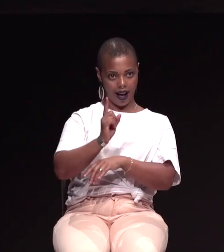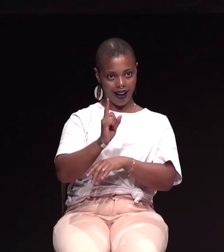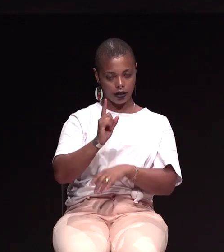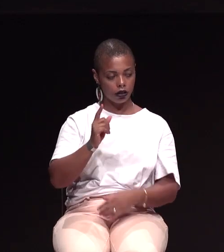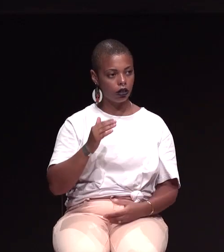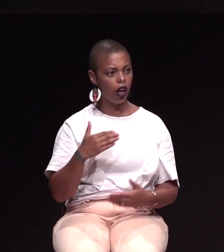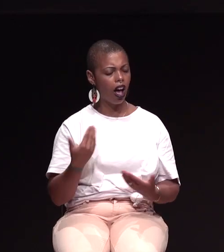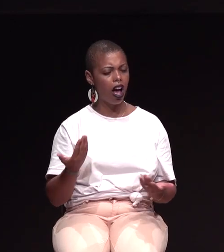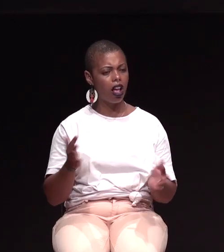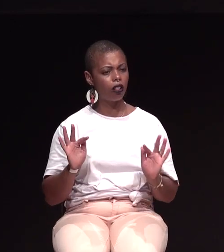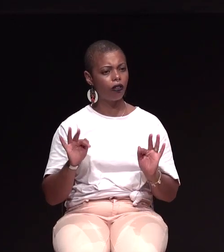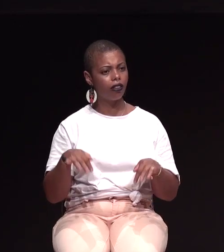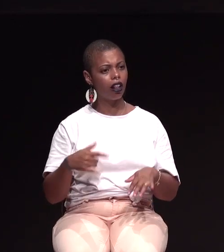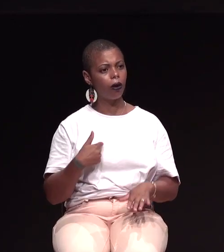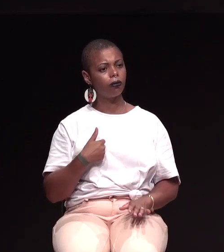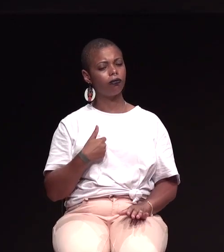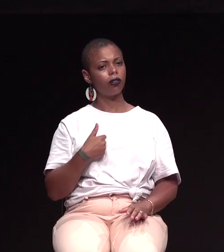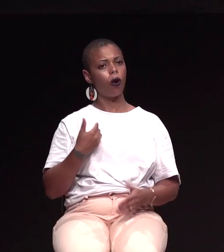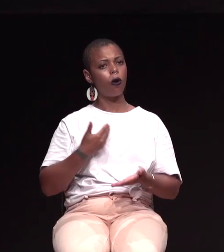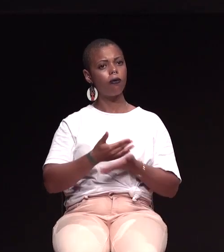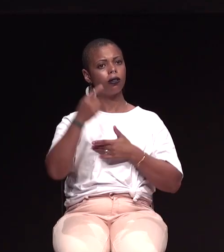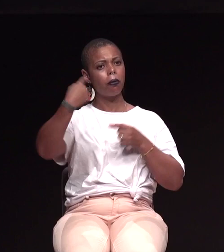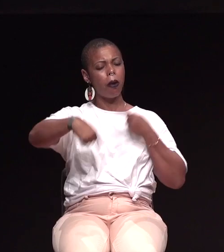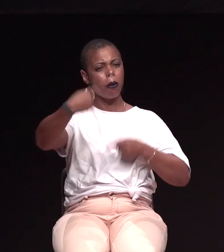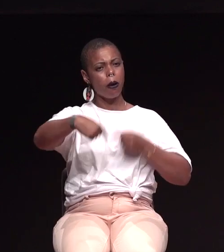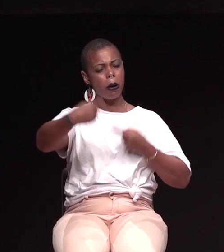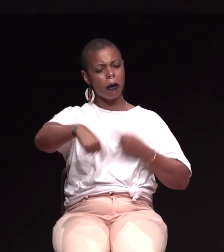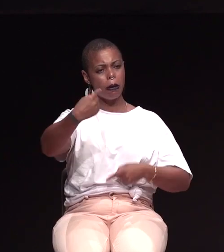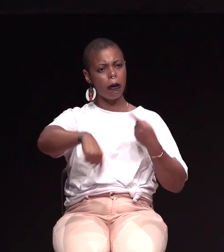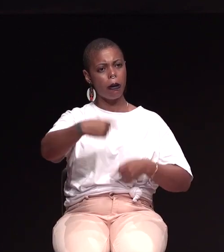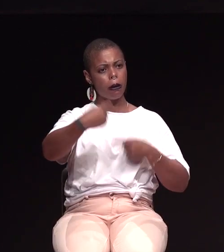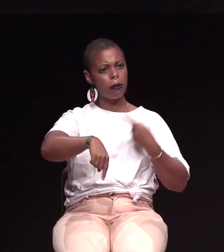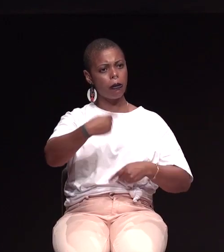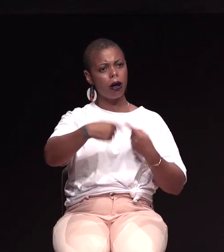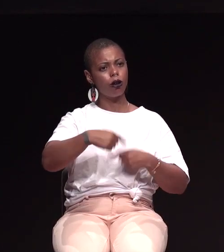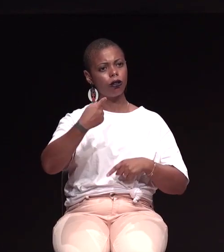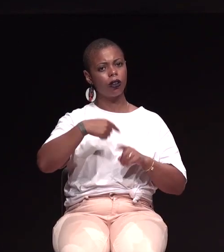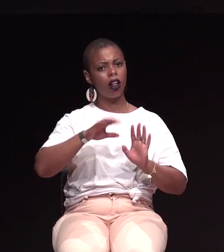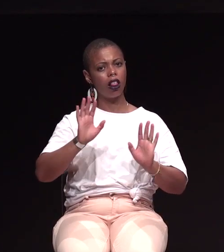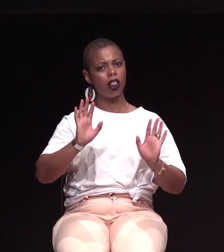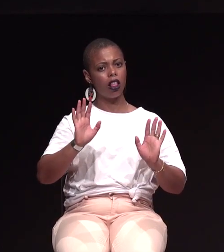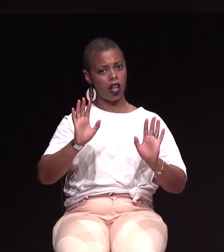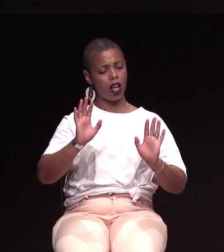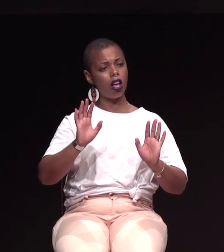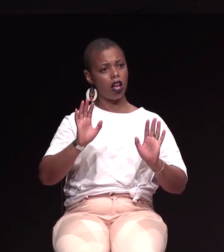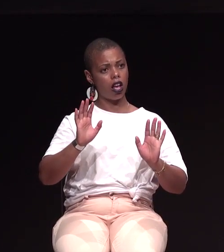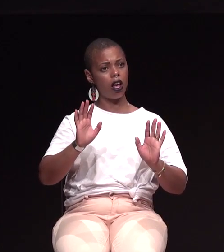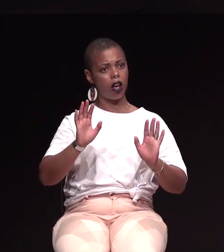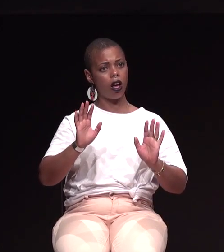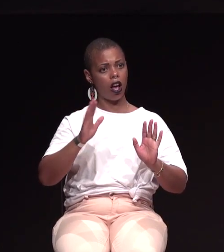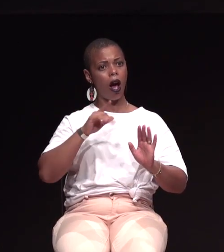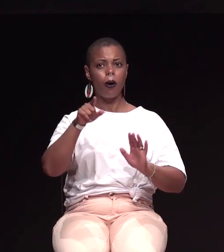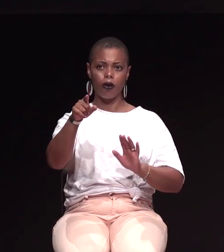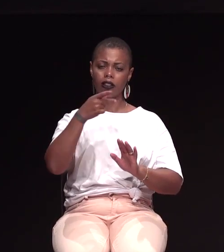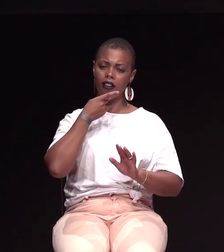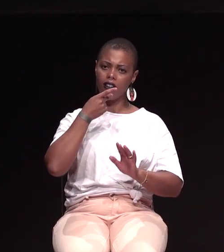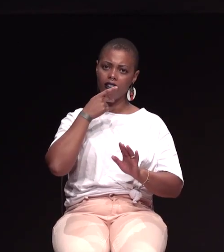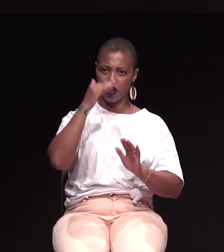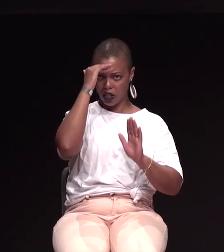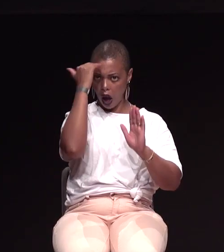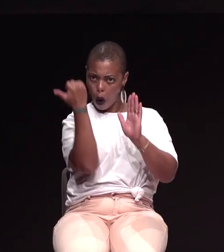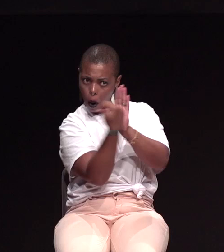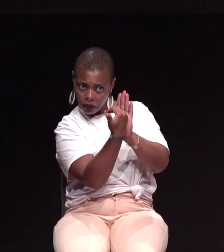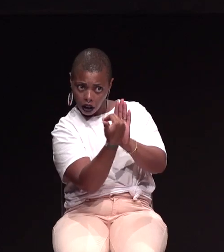eu comecei a discutir com ele. Eu falei, não, eu não vou discutir, você está dizendo que está curtindo ordem, você chama seu